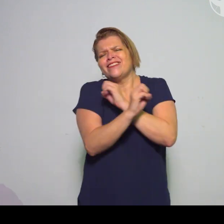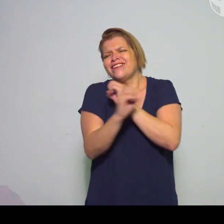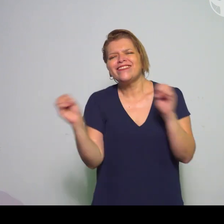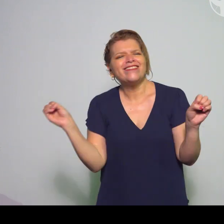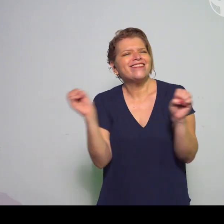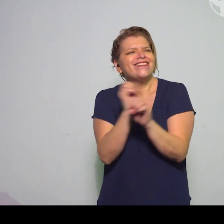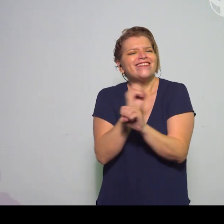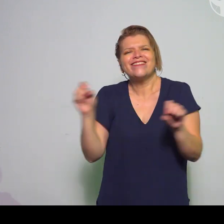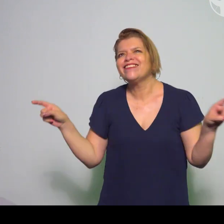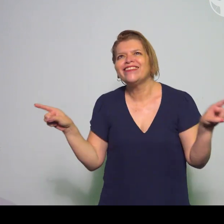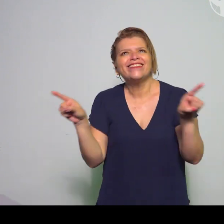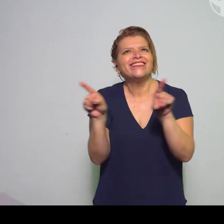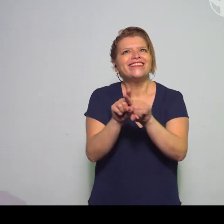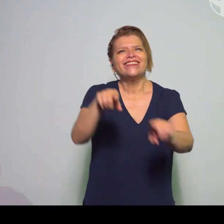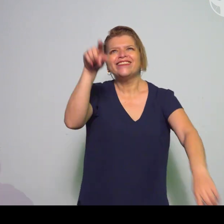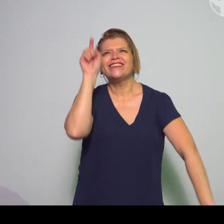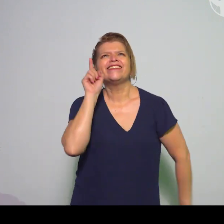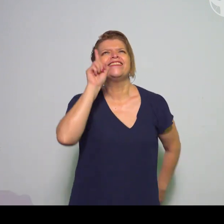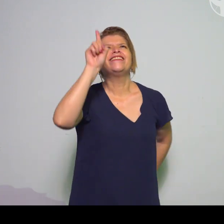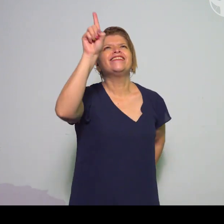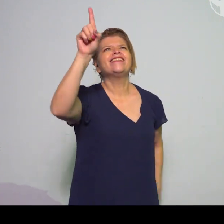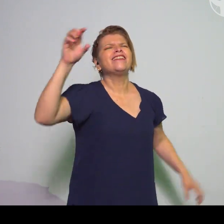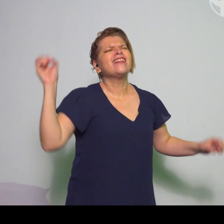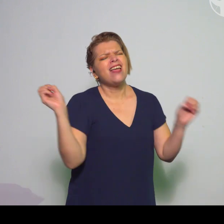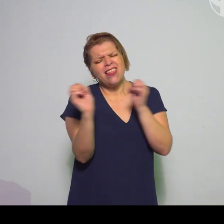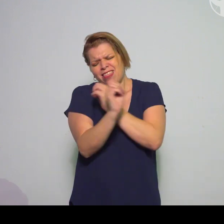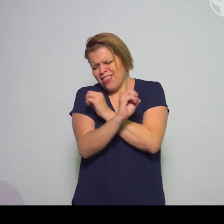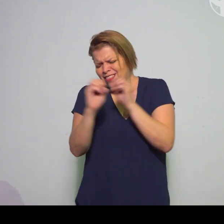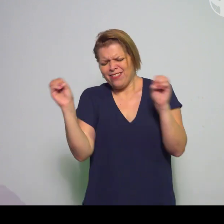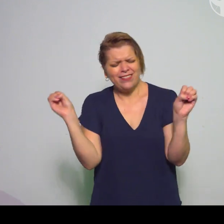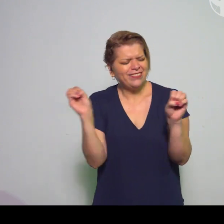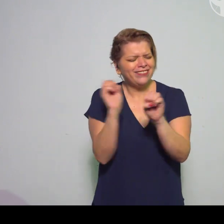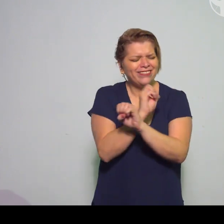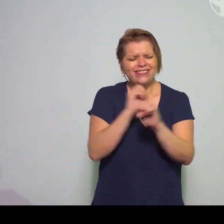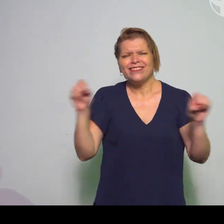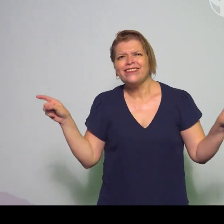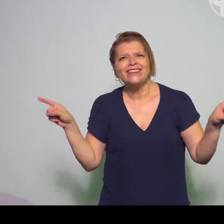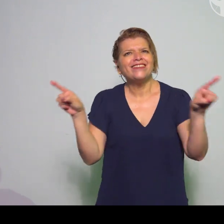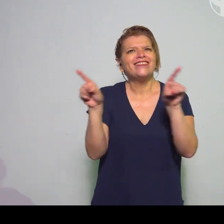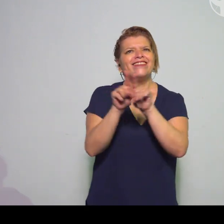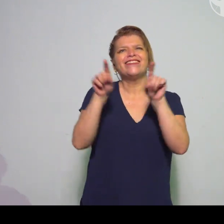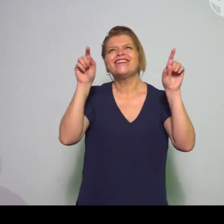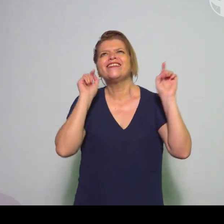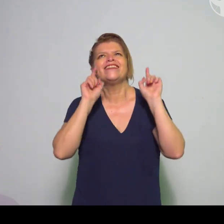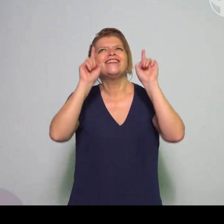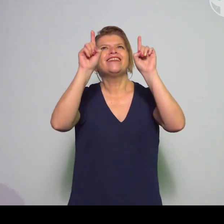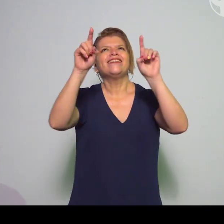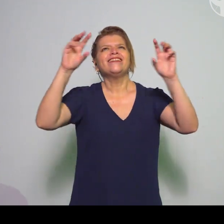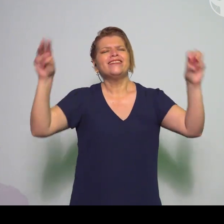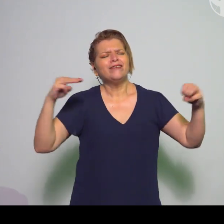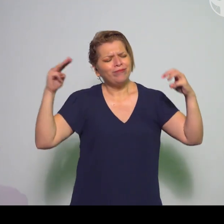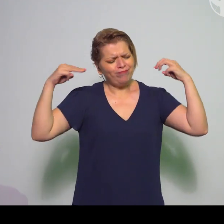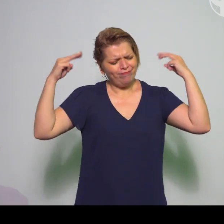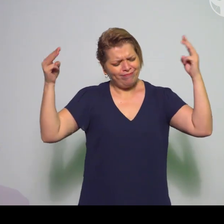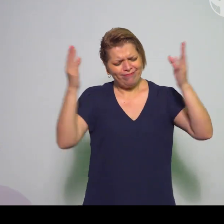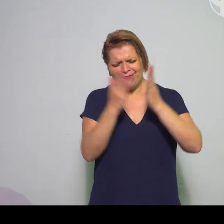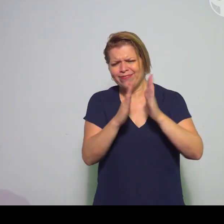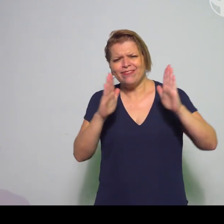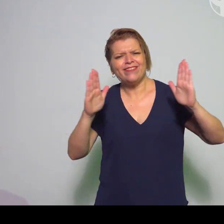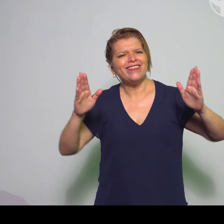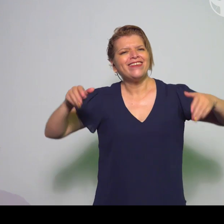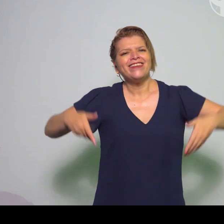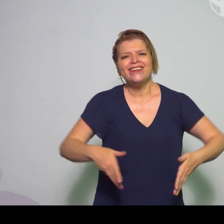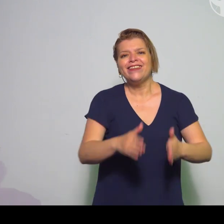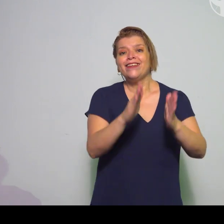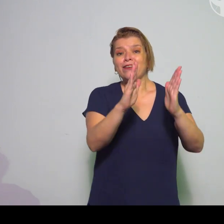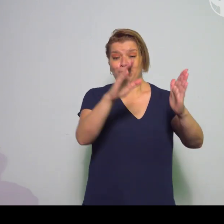Dios, así eres tú. Oh, oh, oh. Milagroso,